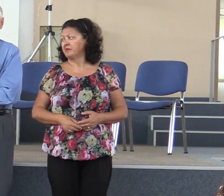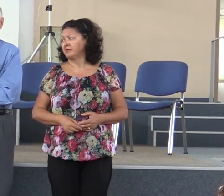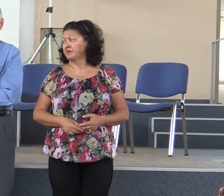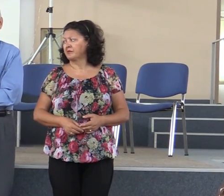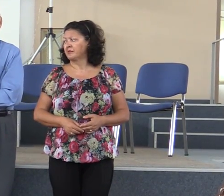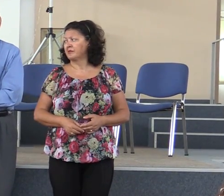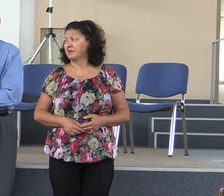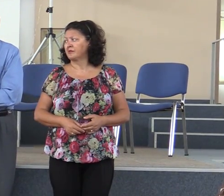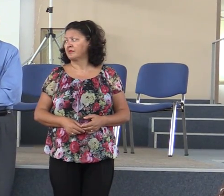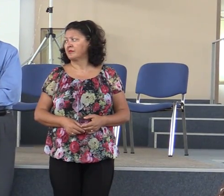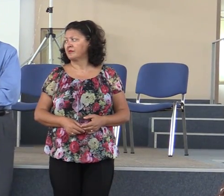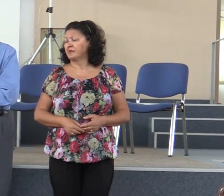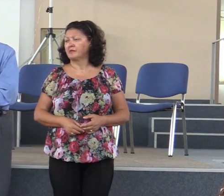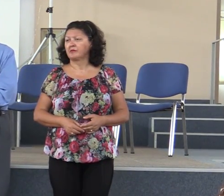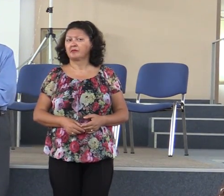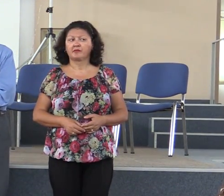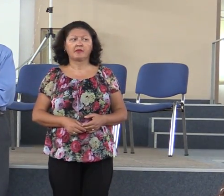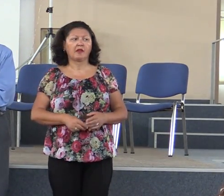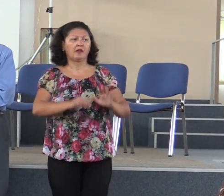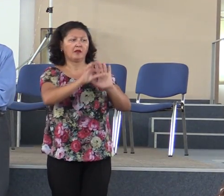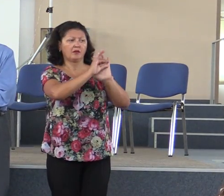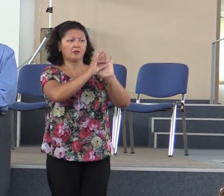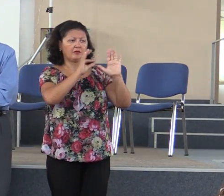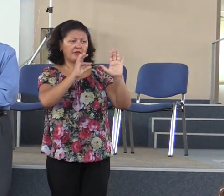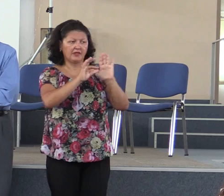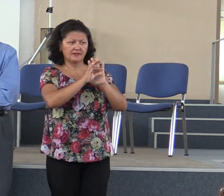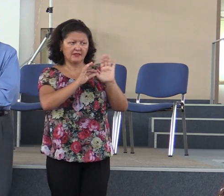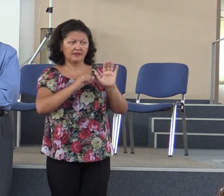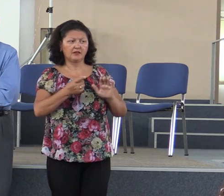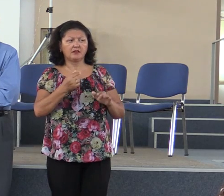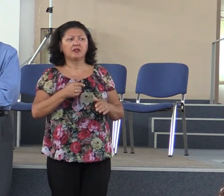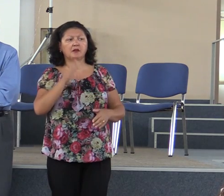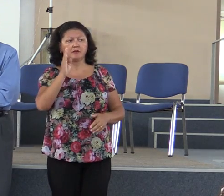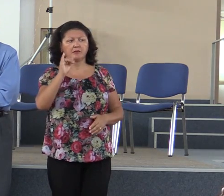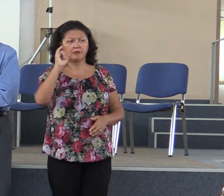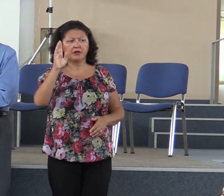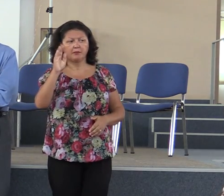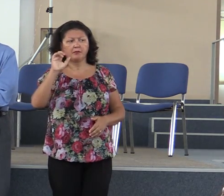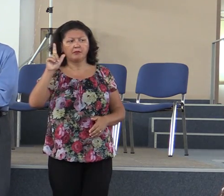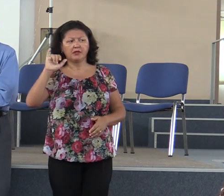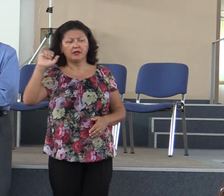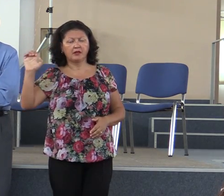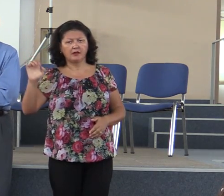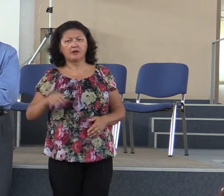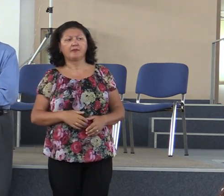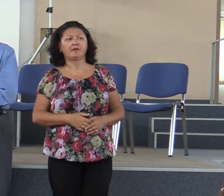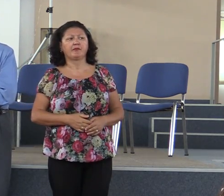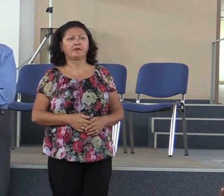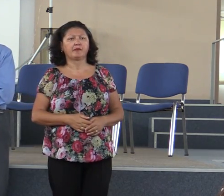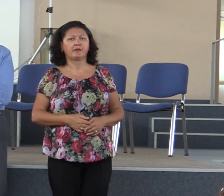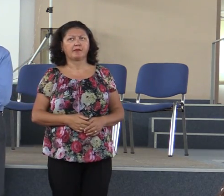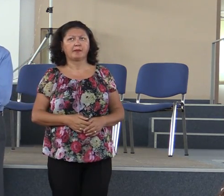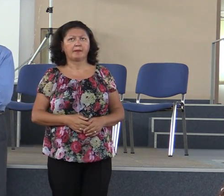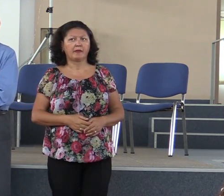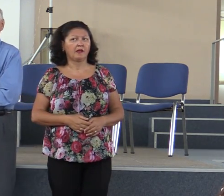the time. Și un verset din Biblie pe care l-am citit de multe ori a continuat să nu-l înțeleg pentru